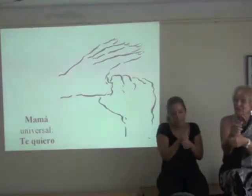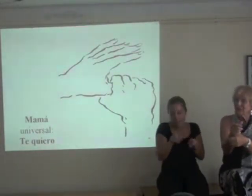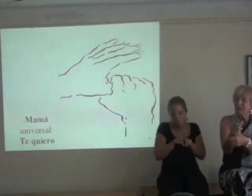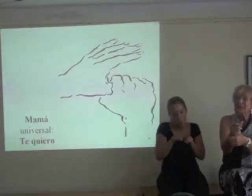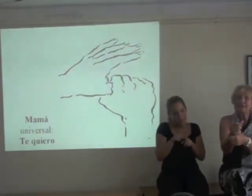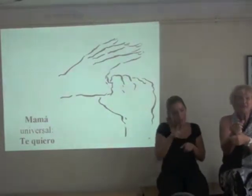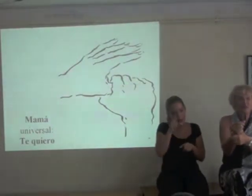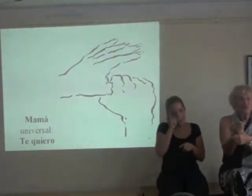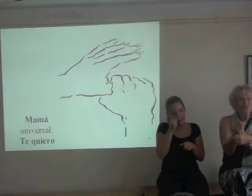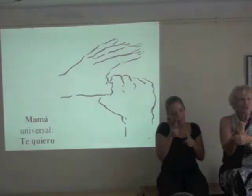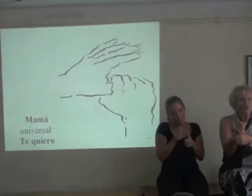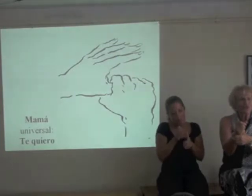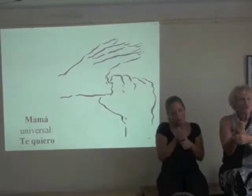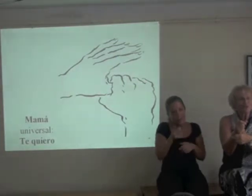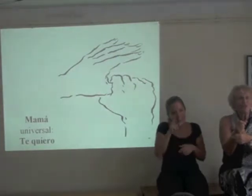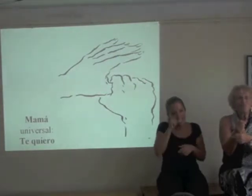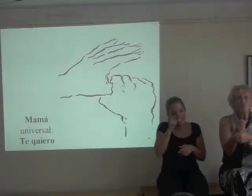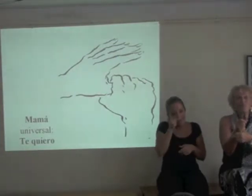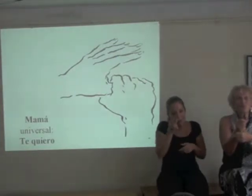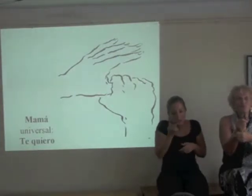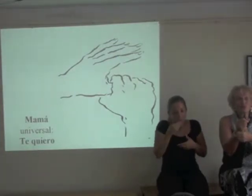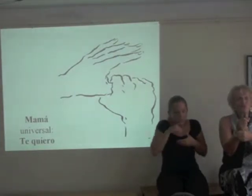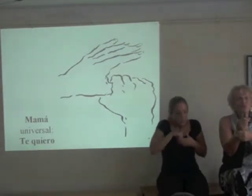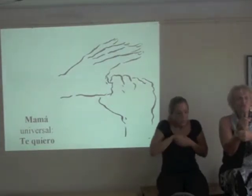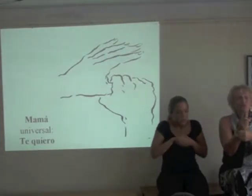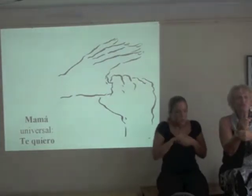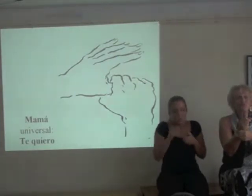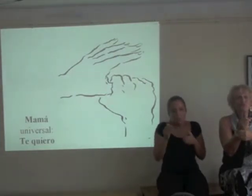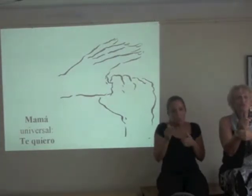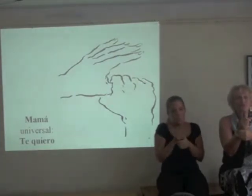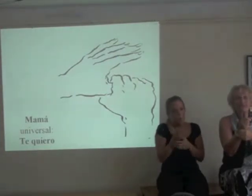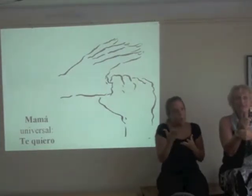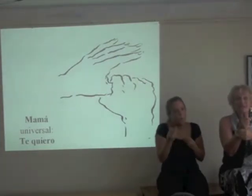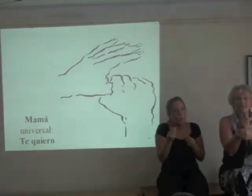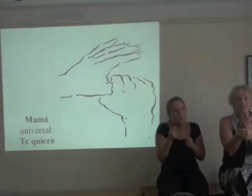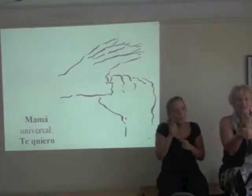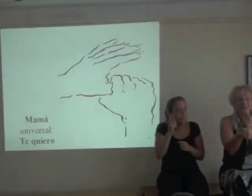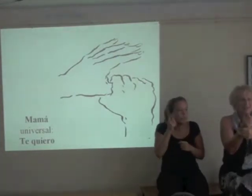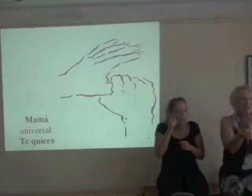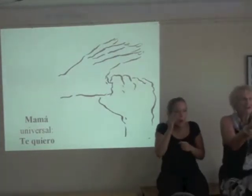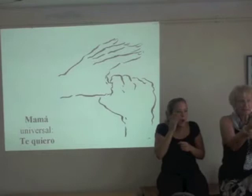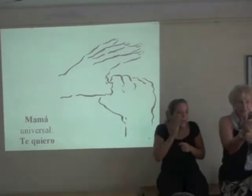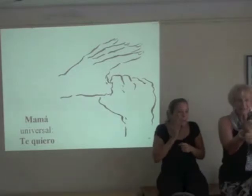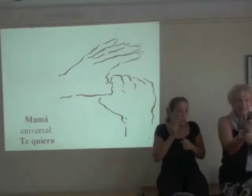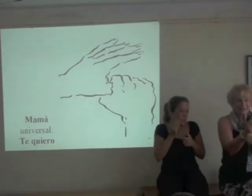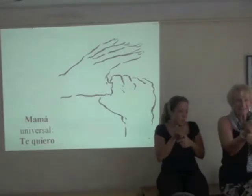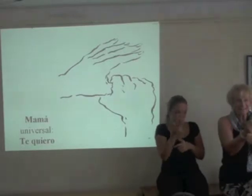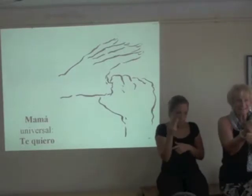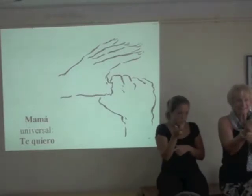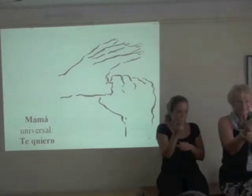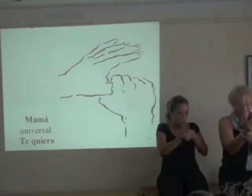niño interior con mucho, mucho cariño. Hazlo